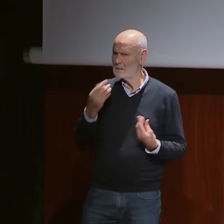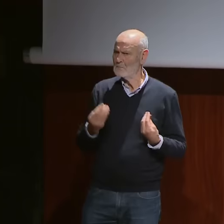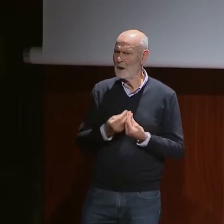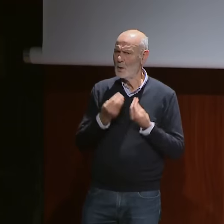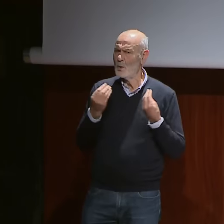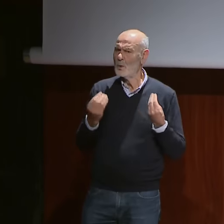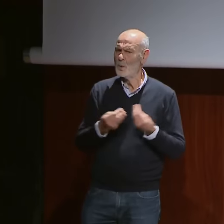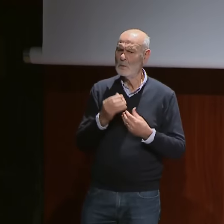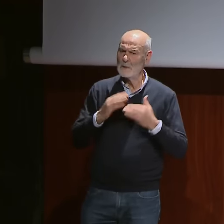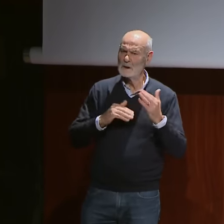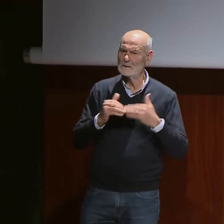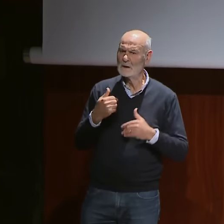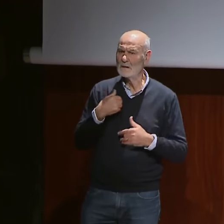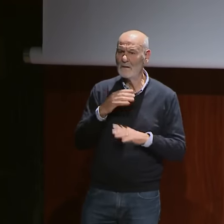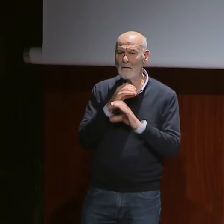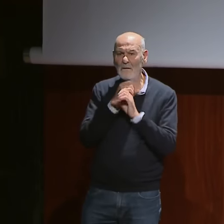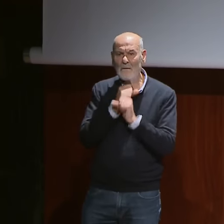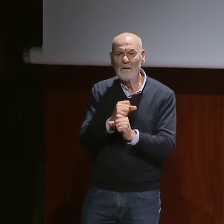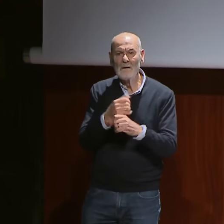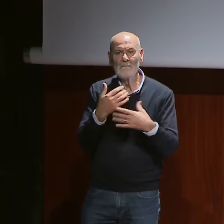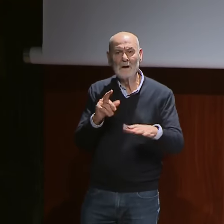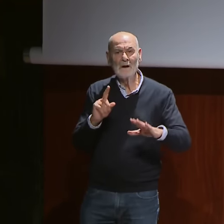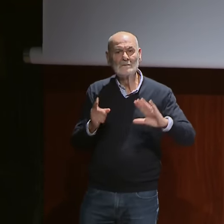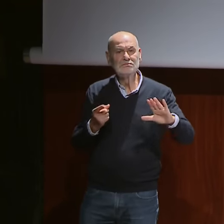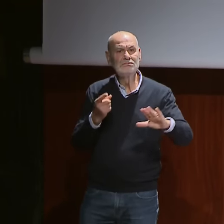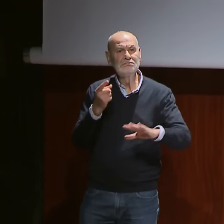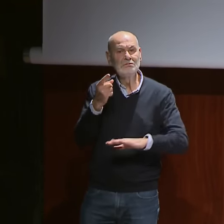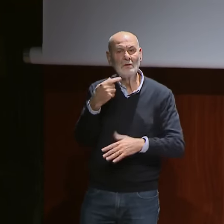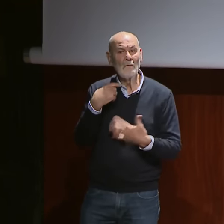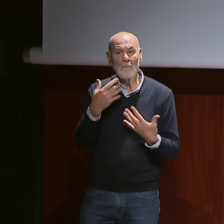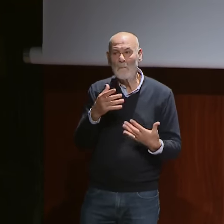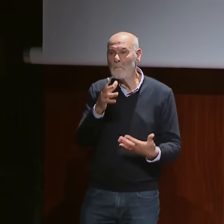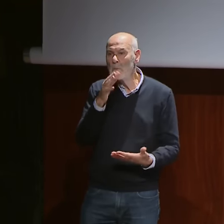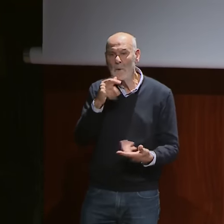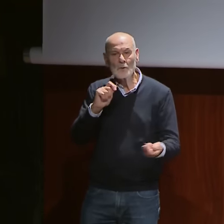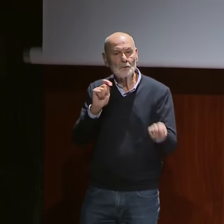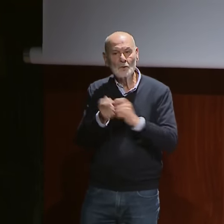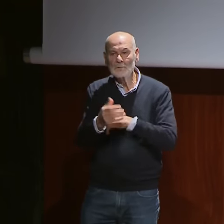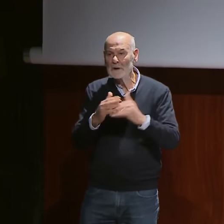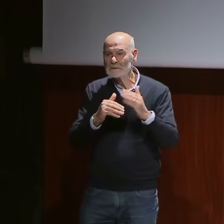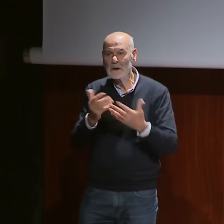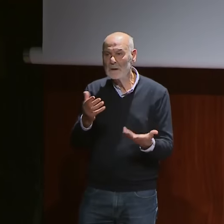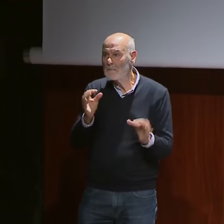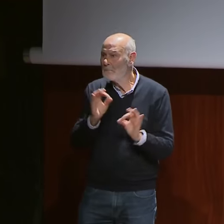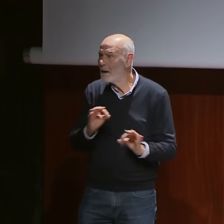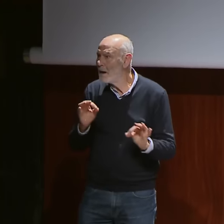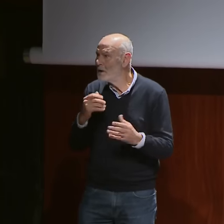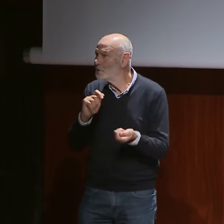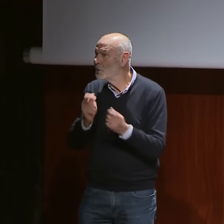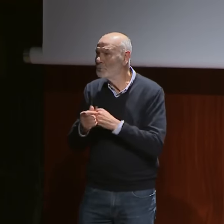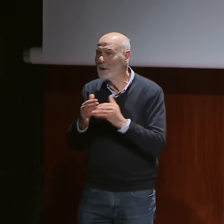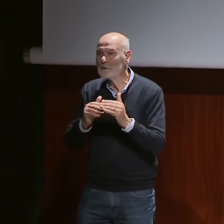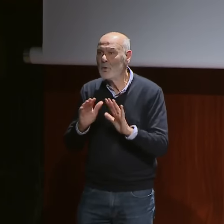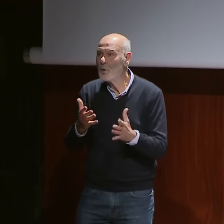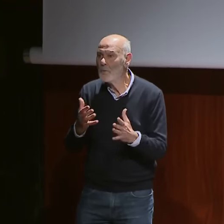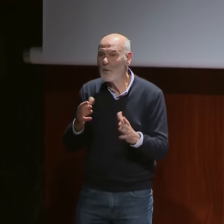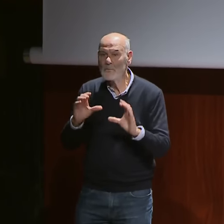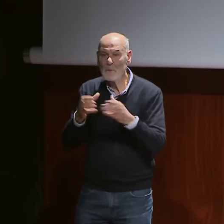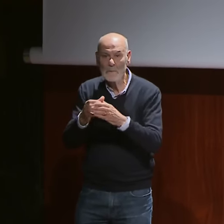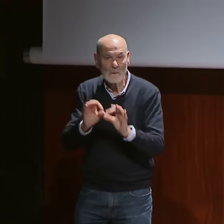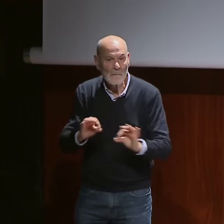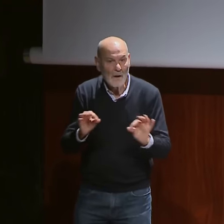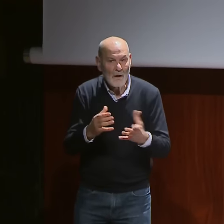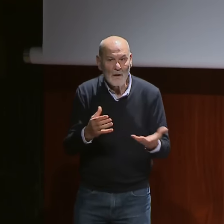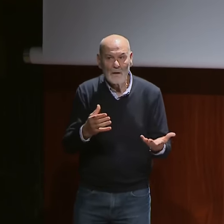que j'écris un peu dans mon livre. Donc, malheureusement, c'était un peu un choix. C'était un non-choix, en fait. Il n'y avait pas